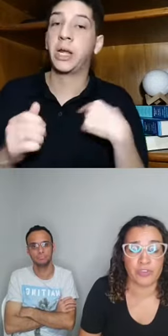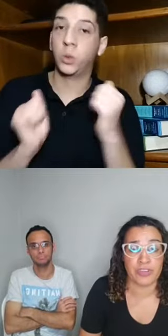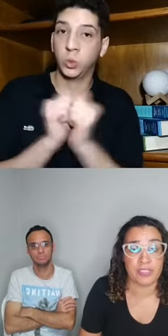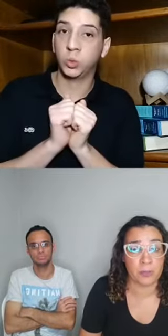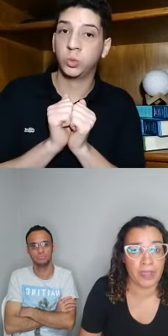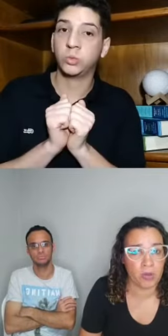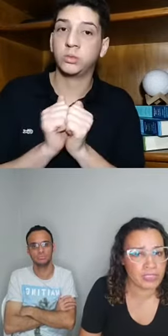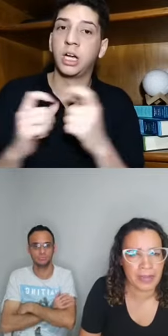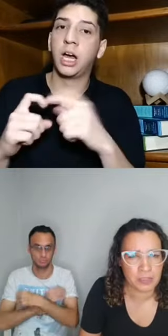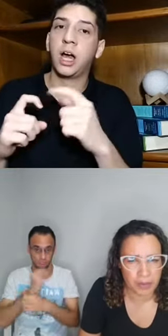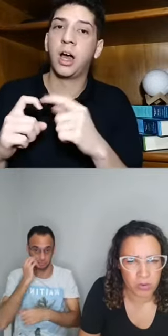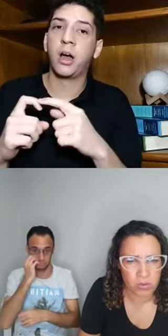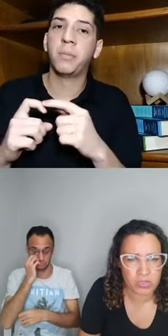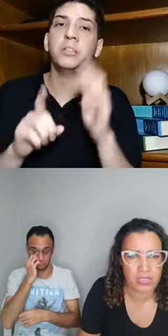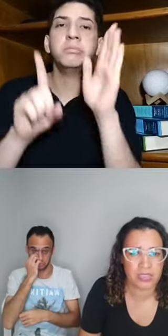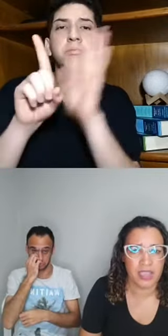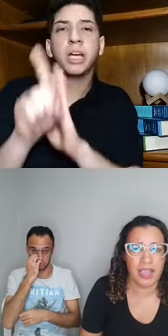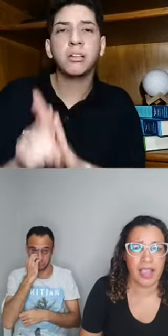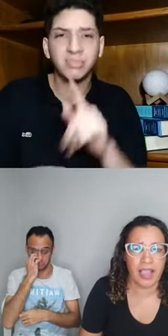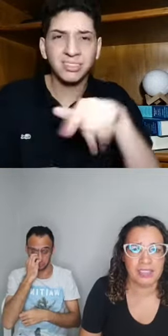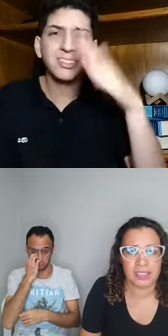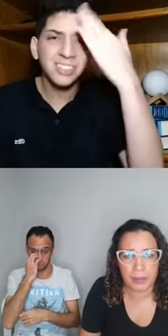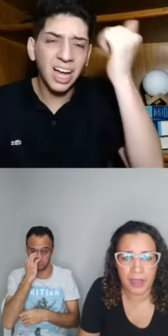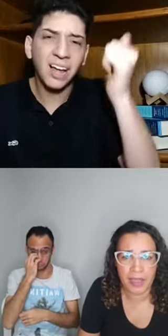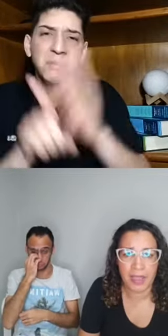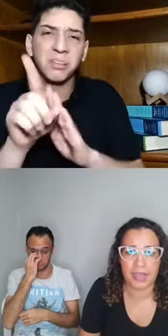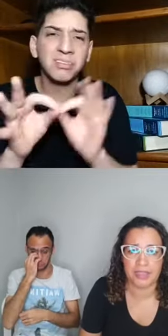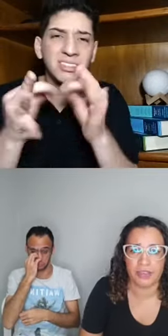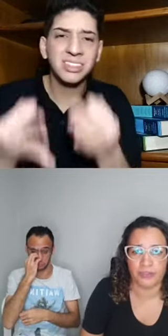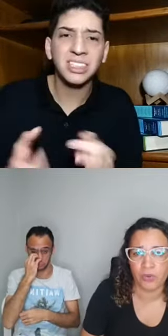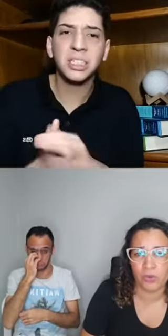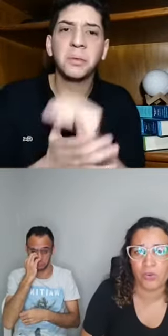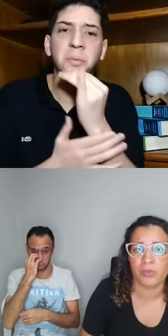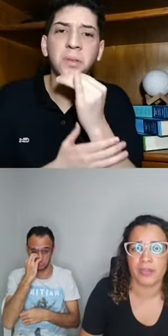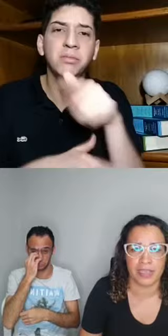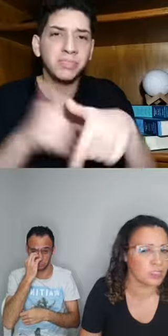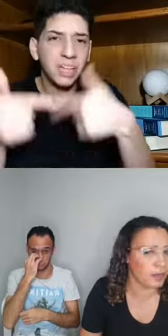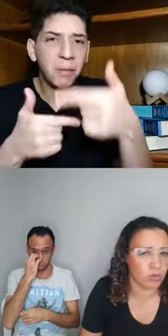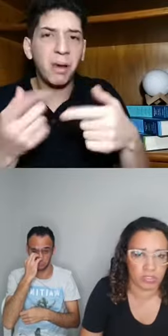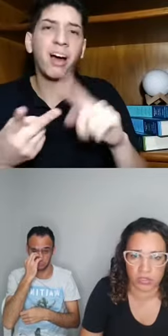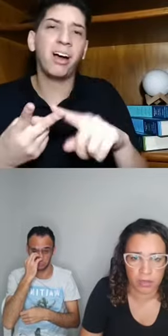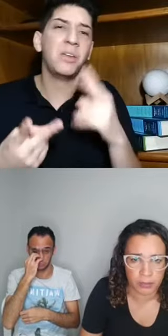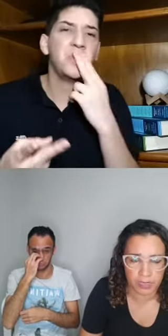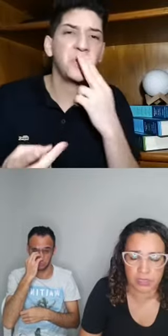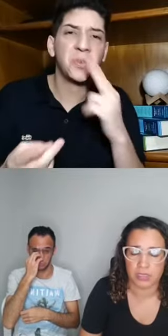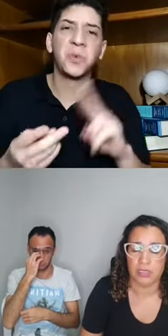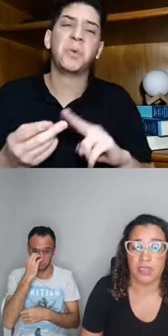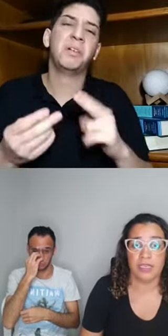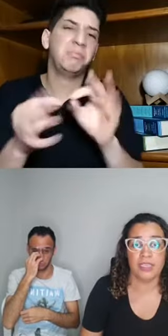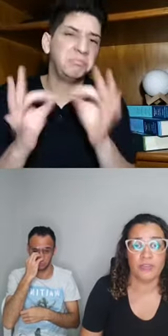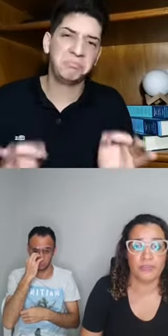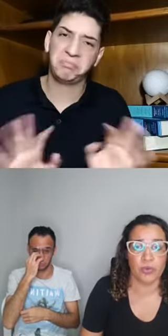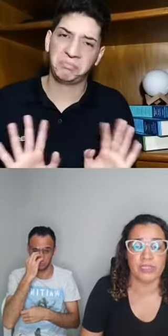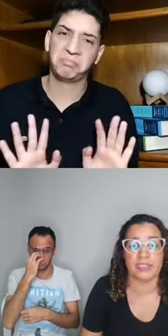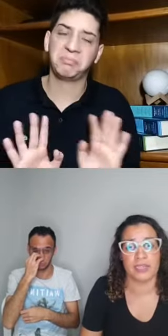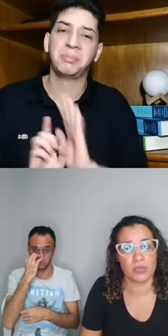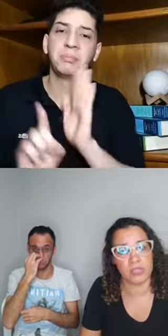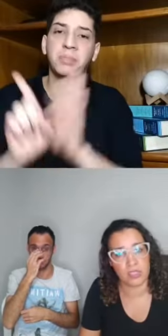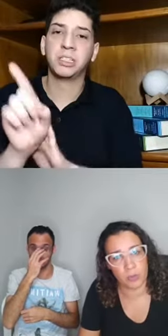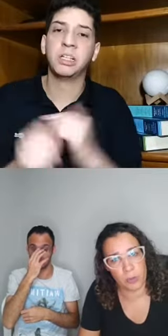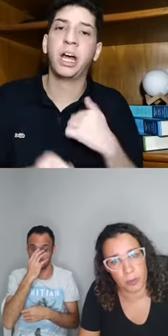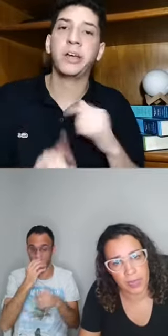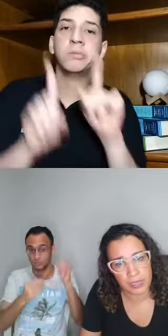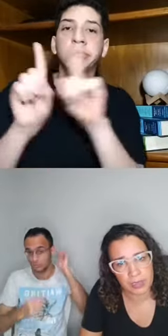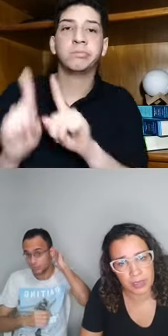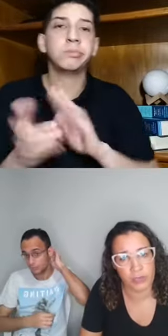o médico foi fazendo perguntas. Sabe aquelas perguntas? Ah, você trabalha, você fuma, aquelas perguntas normais. E eu fui